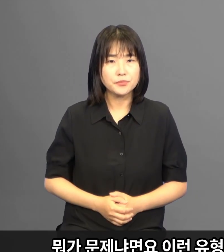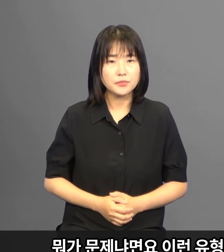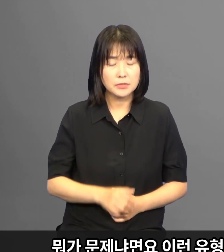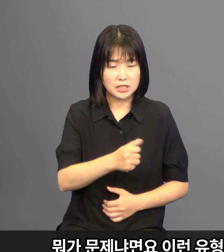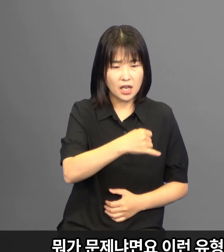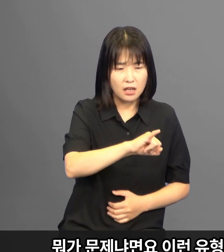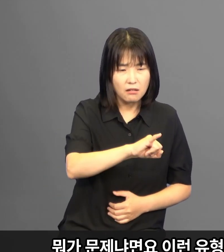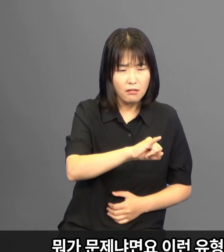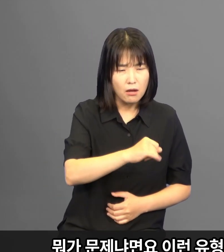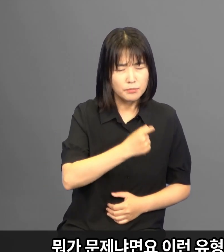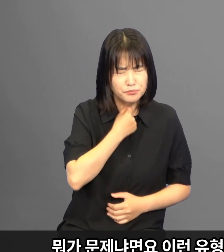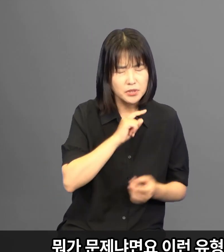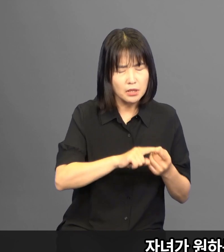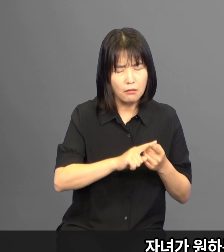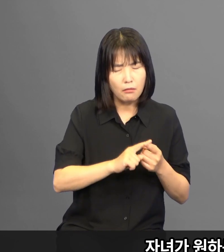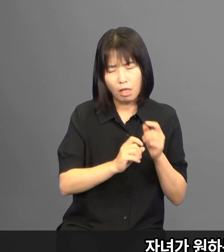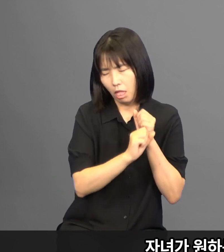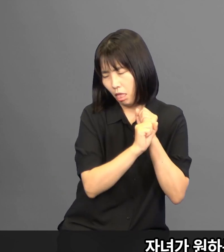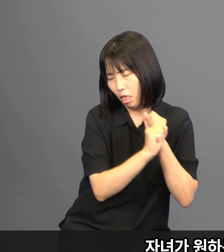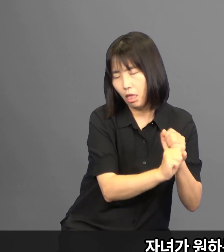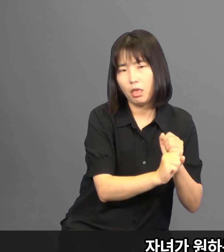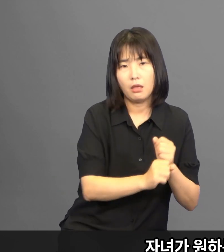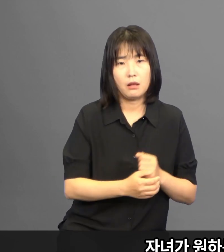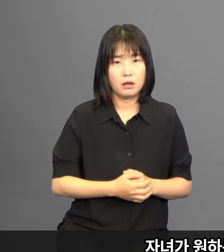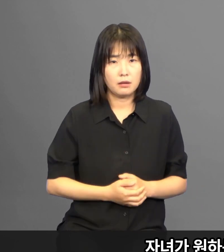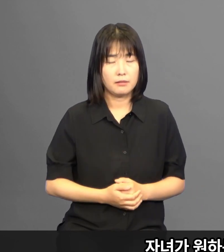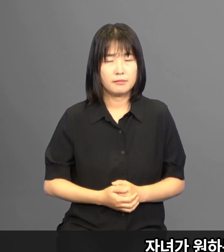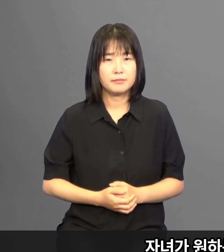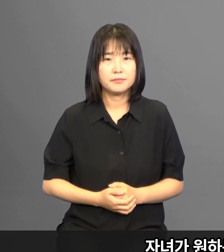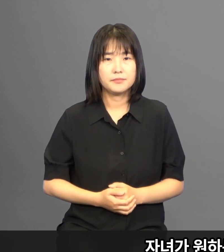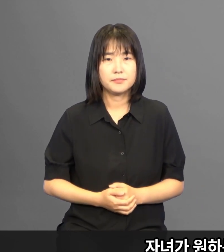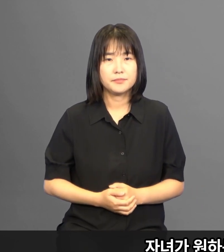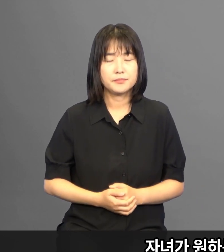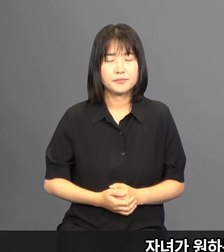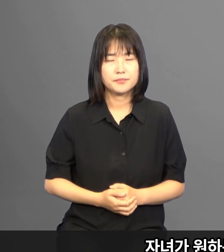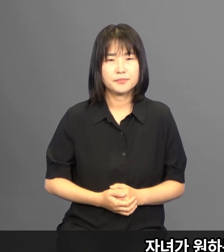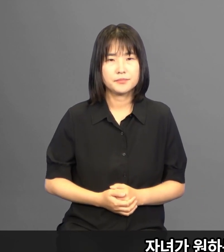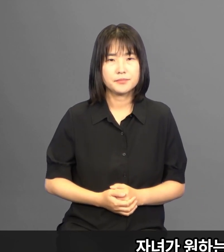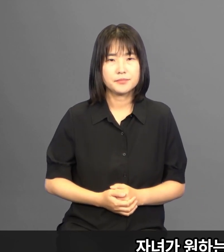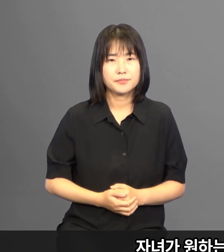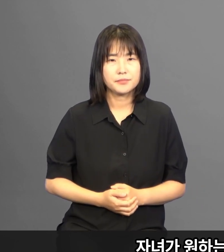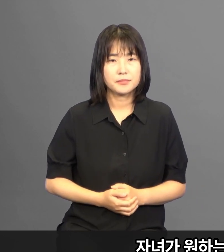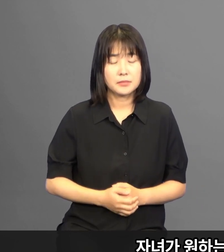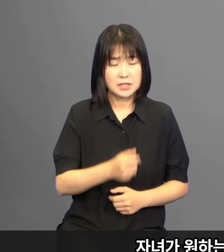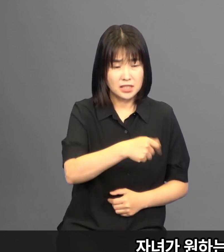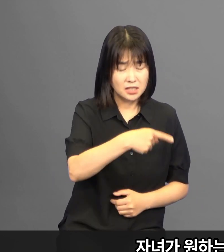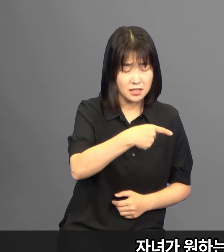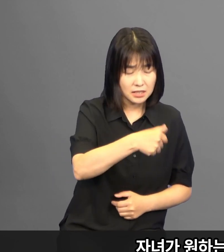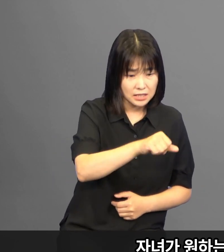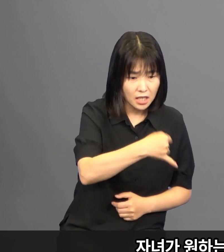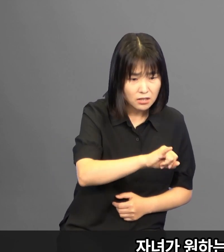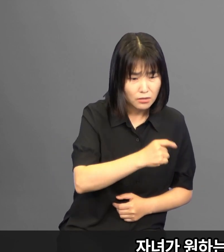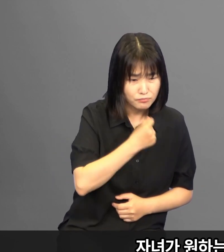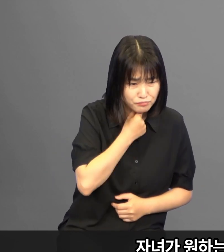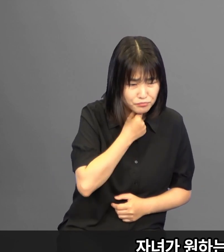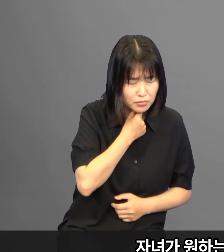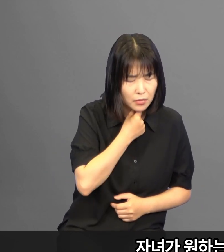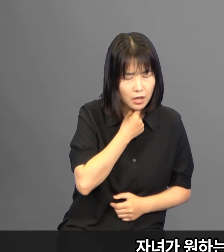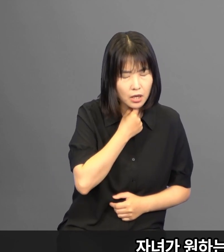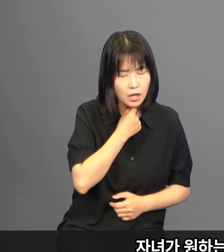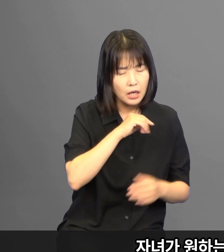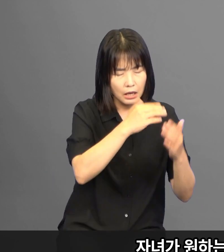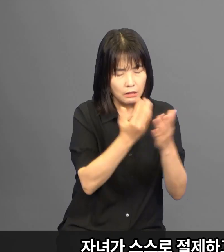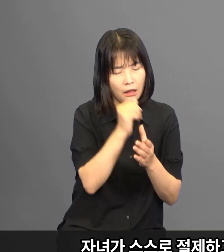자녀에게 끌려갑니다. 자녀가 원하는 것을 들어주느라 자녀가 원하는 것을 계속